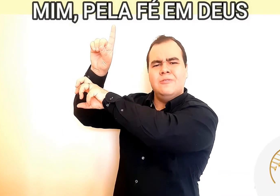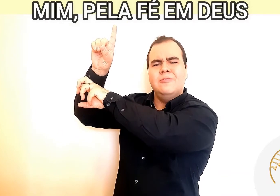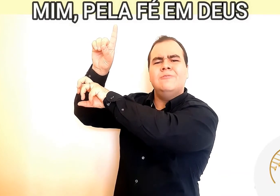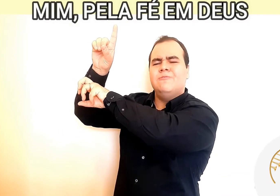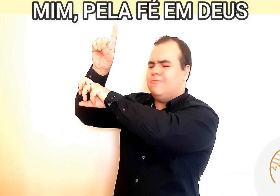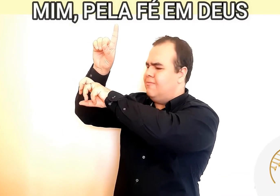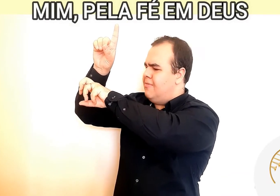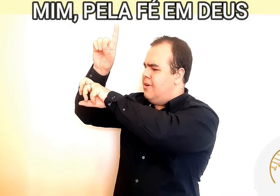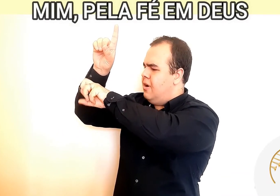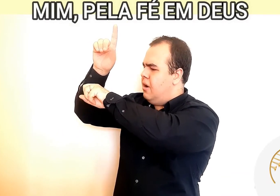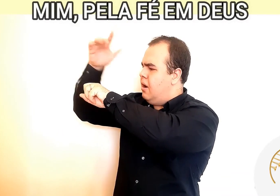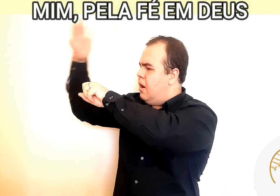Este